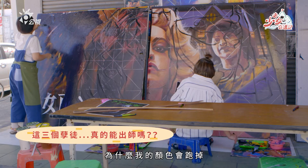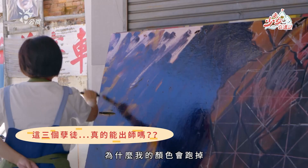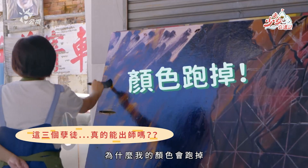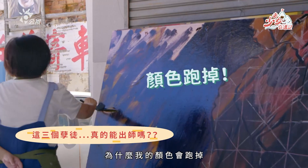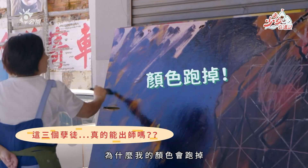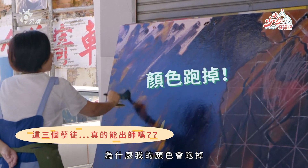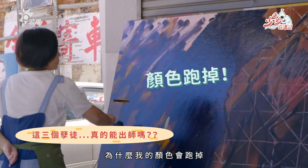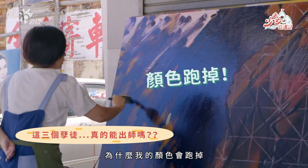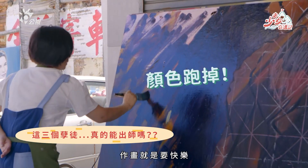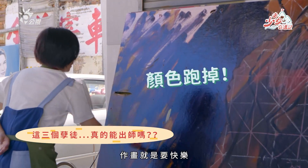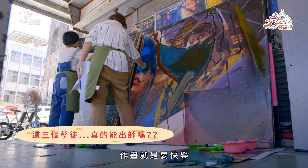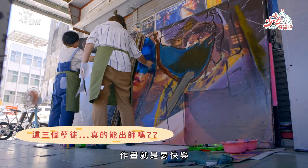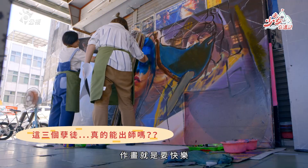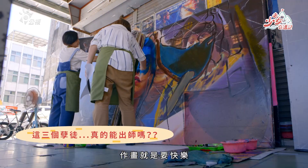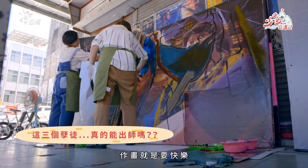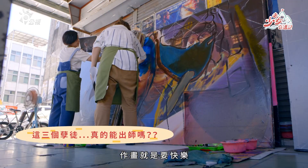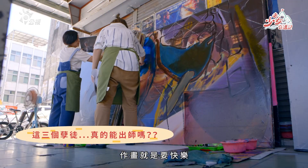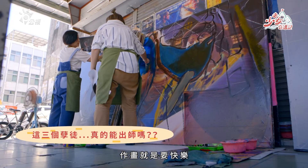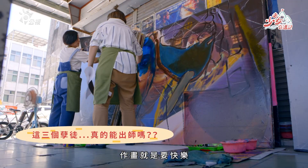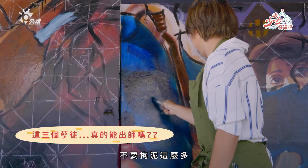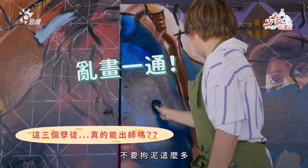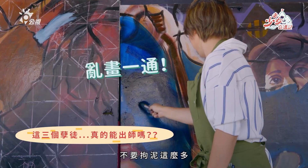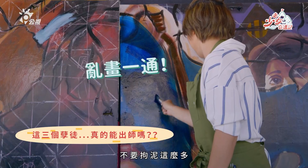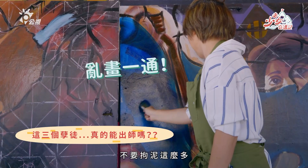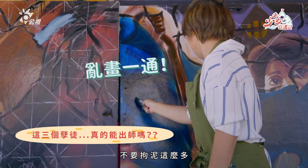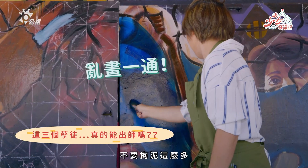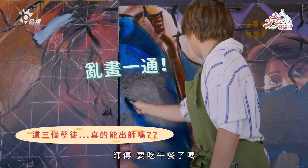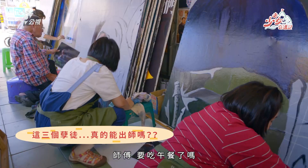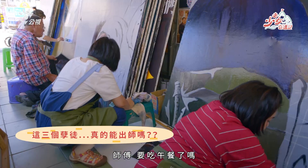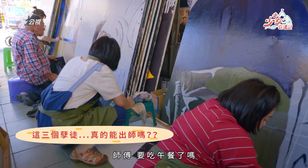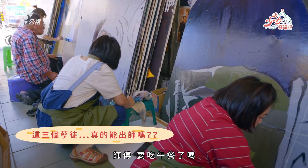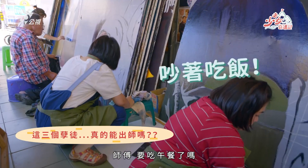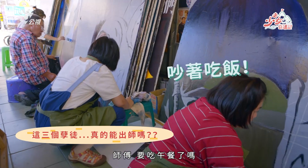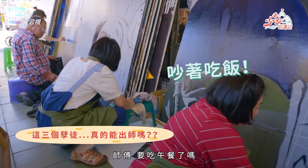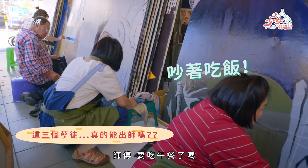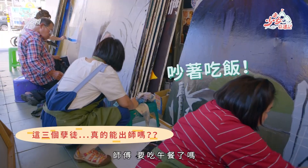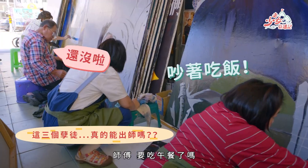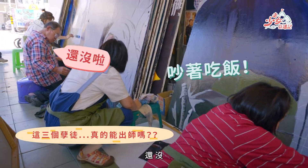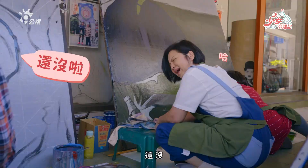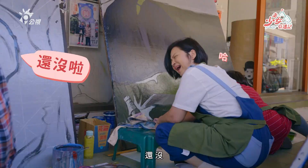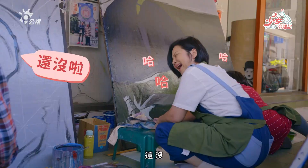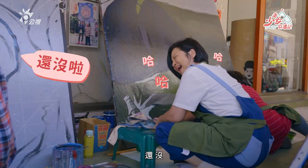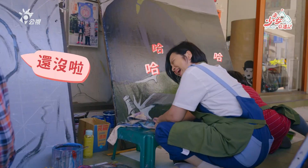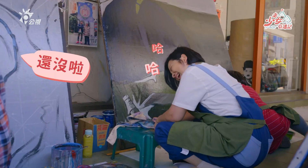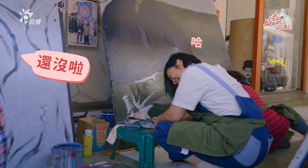跑亮呢？作画就是要快乐，不要拘泥这么多。 师傅，我吃中大不？ 啊，不会的。